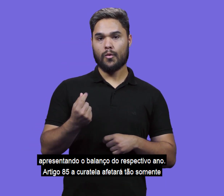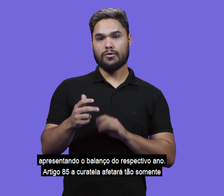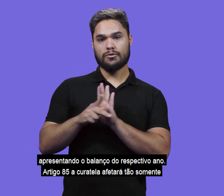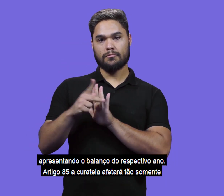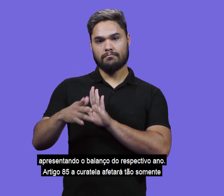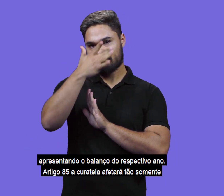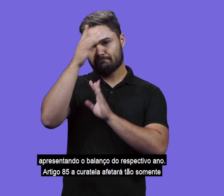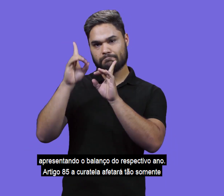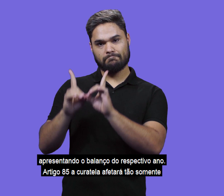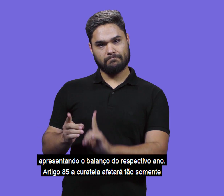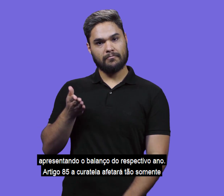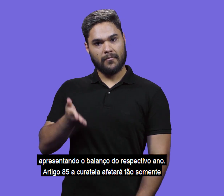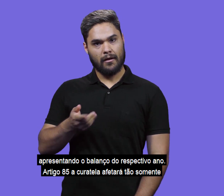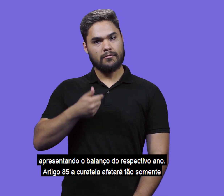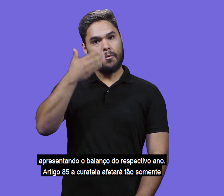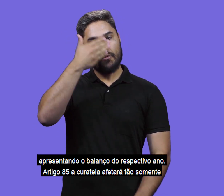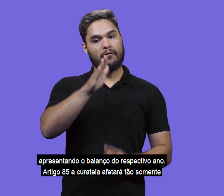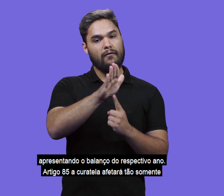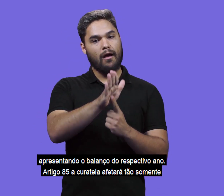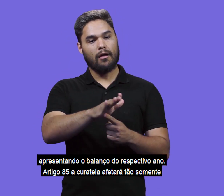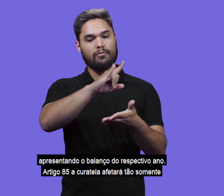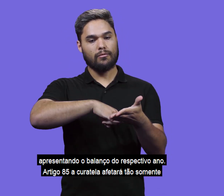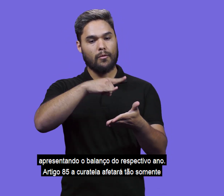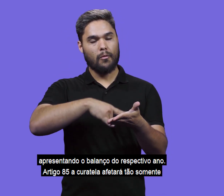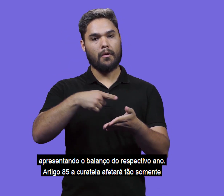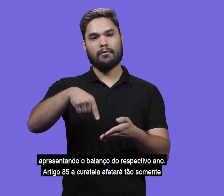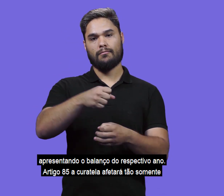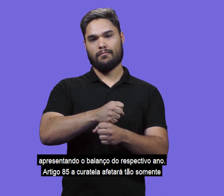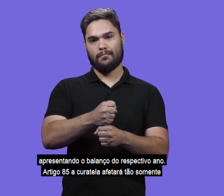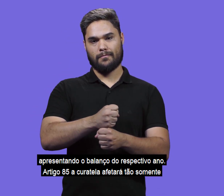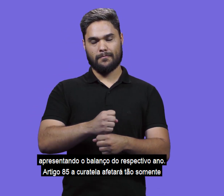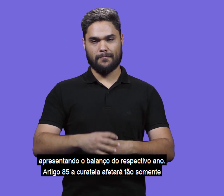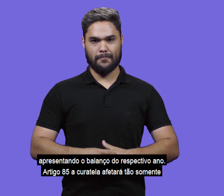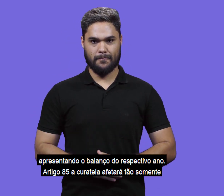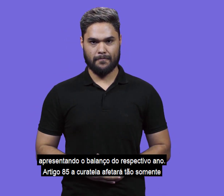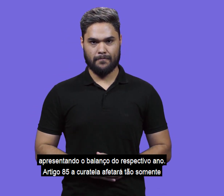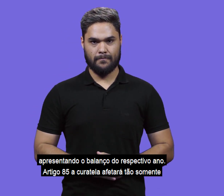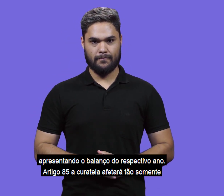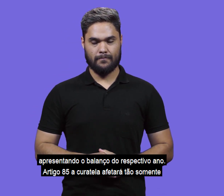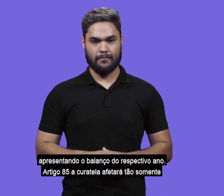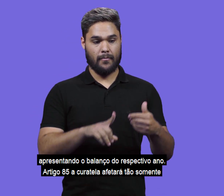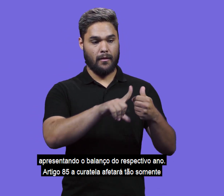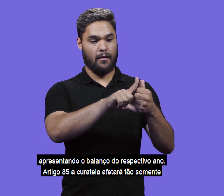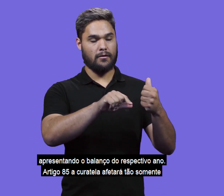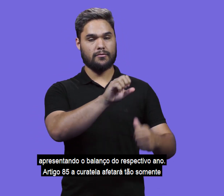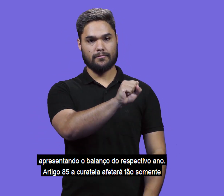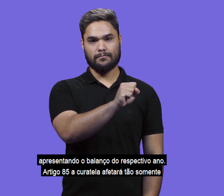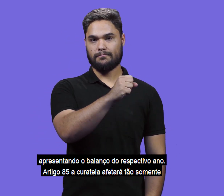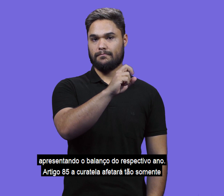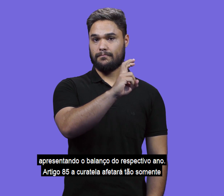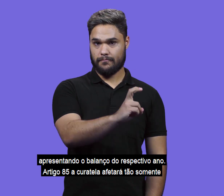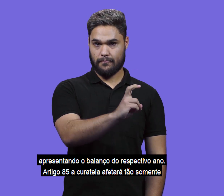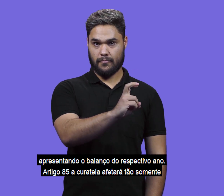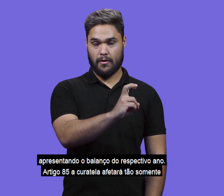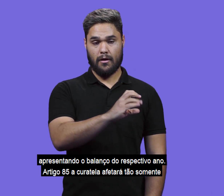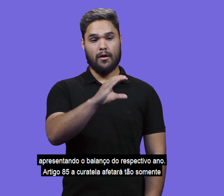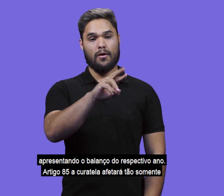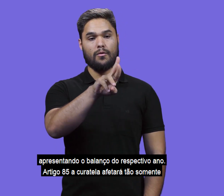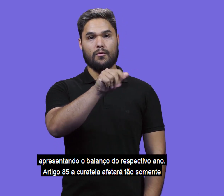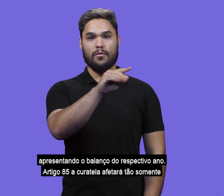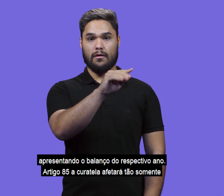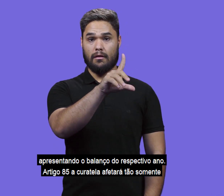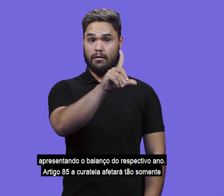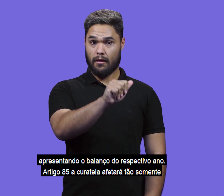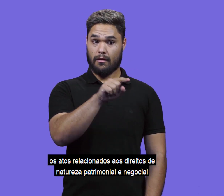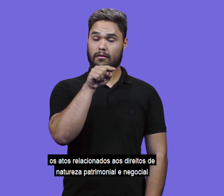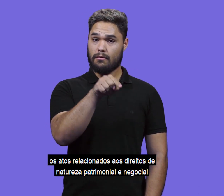juiz, apresentando o balanço do respectivo ano. Artigo 85. A curatela